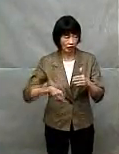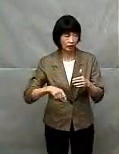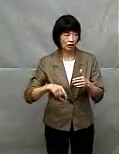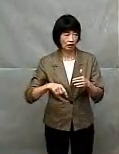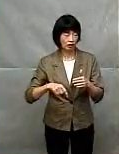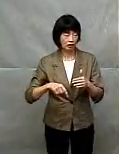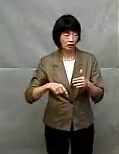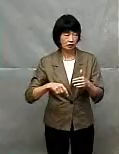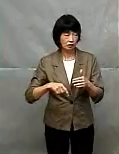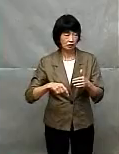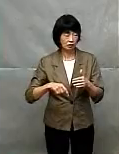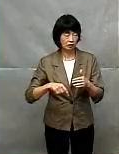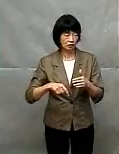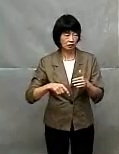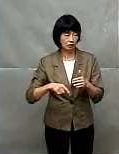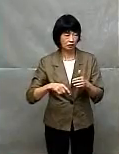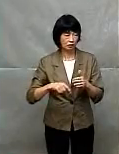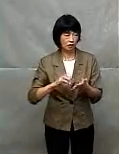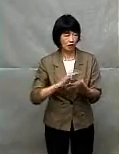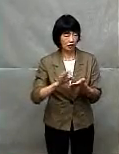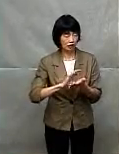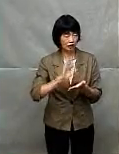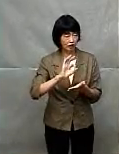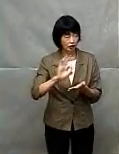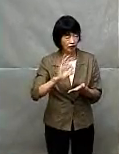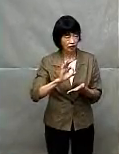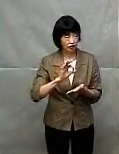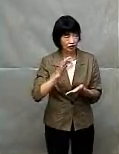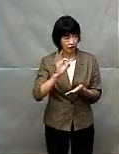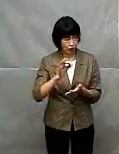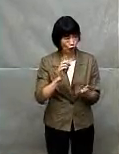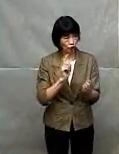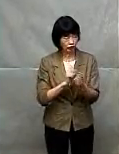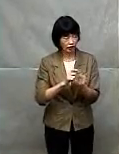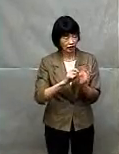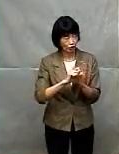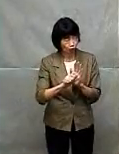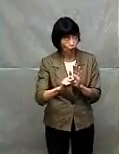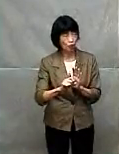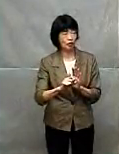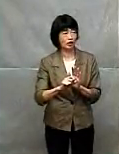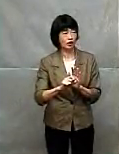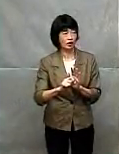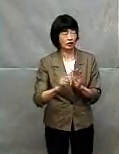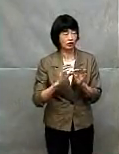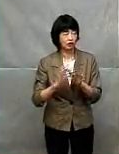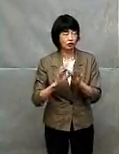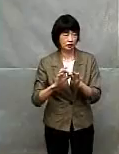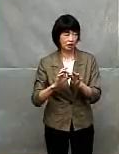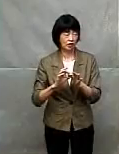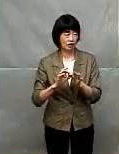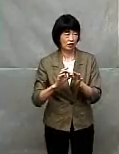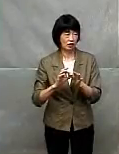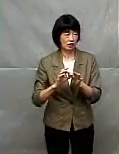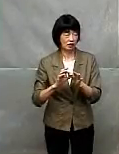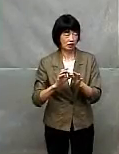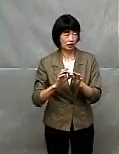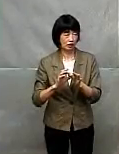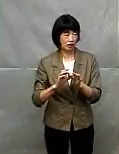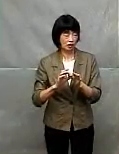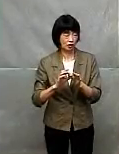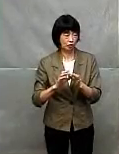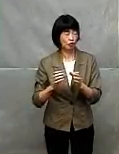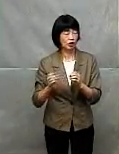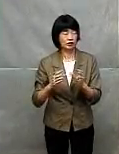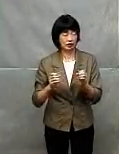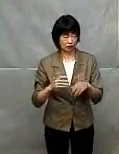の費用対効果の分析検討、これもなくしてはやはり、調査研究というものが片